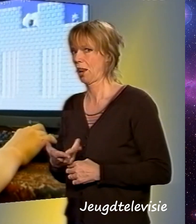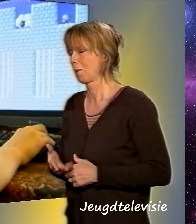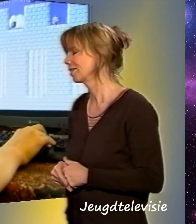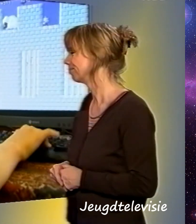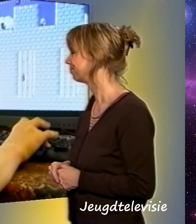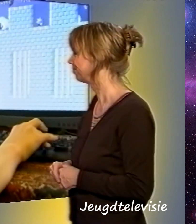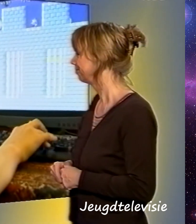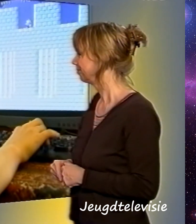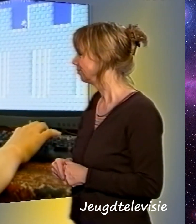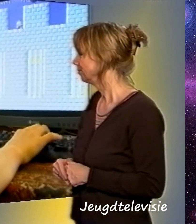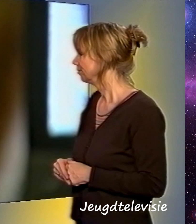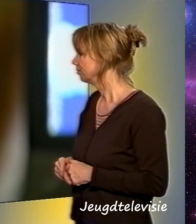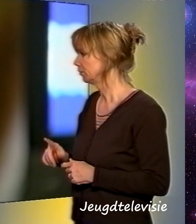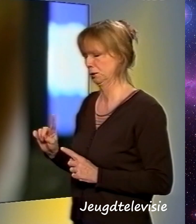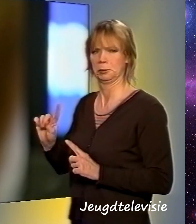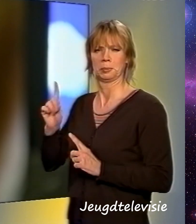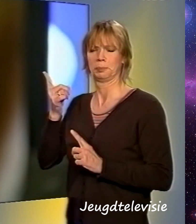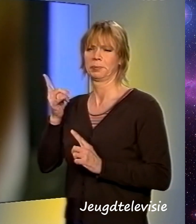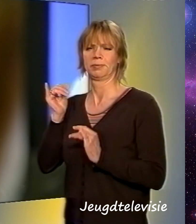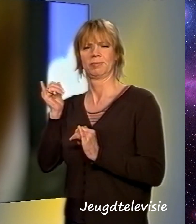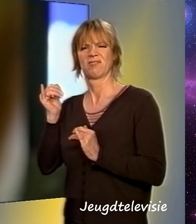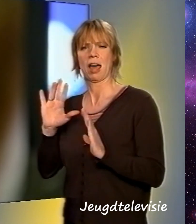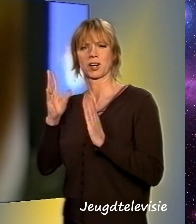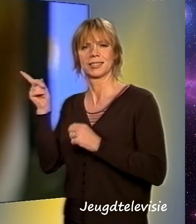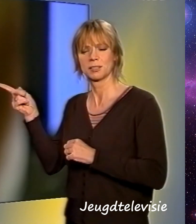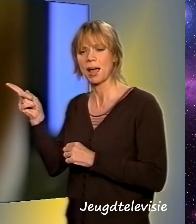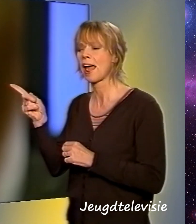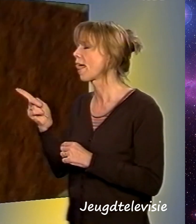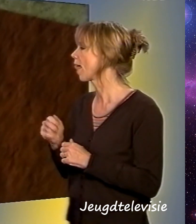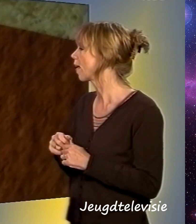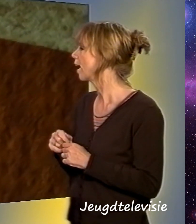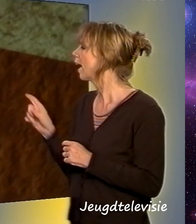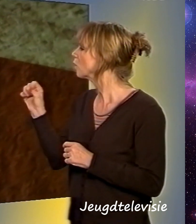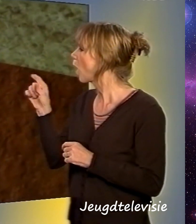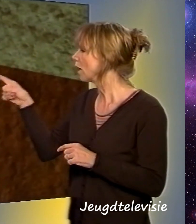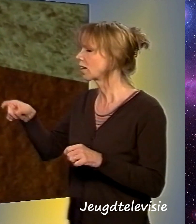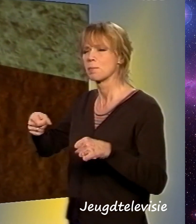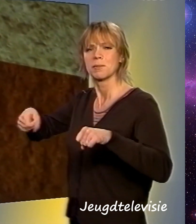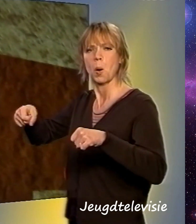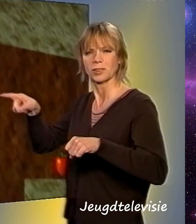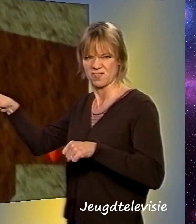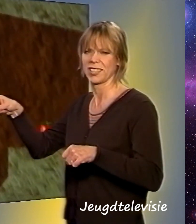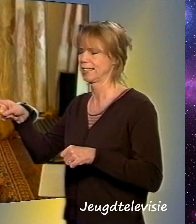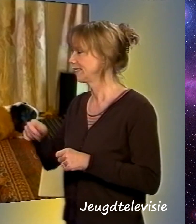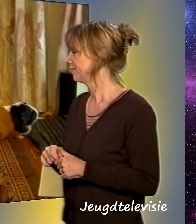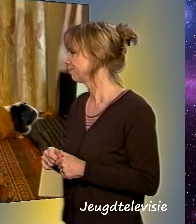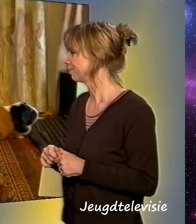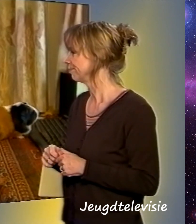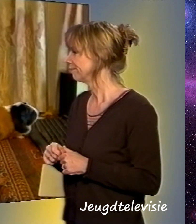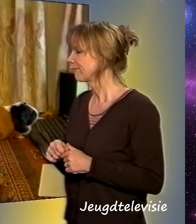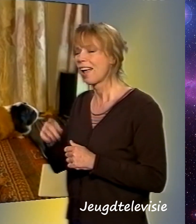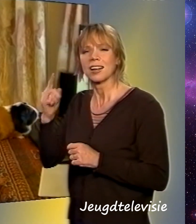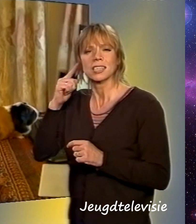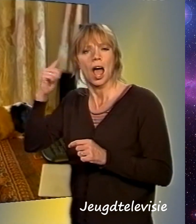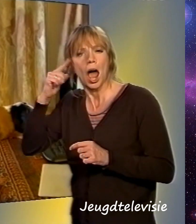door favoriete spel is dit spel en is een ander spel ging met de motorfiets hem ik moet kotsen als het spelletje het geluid en kleur hebben